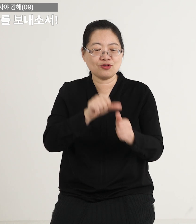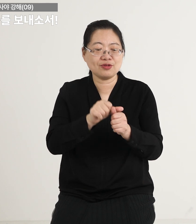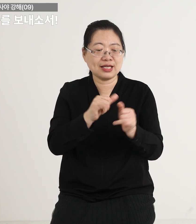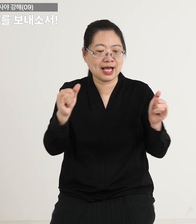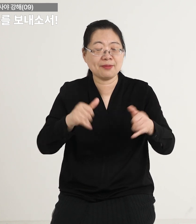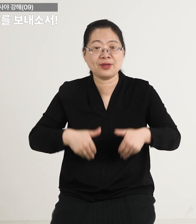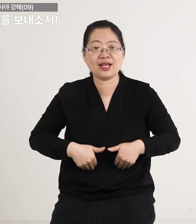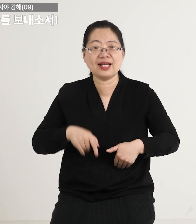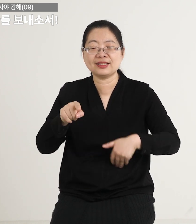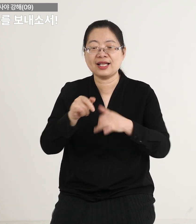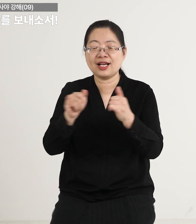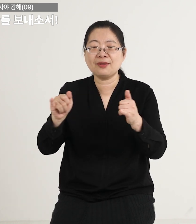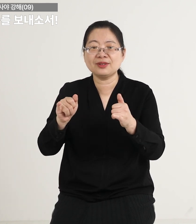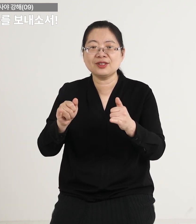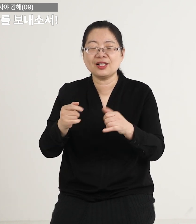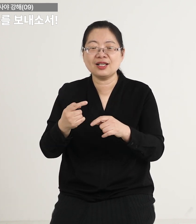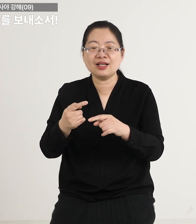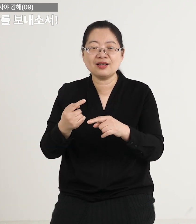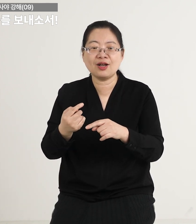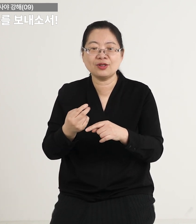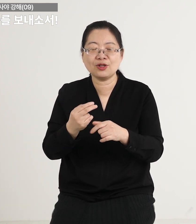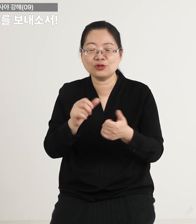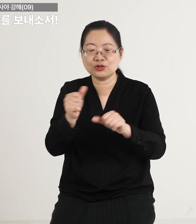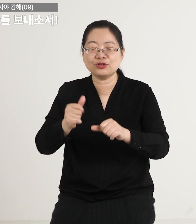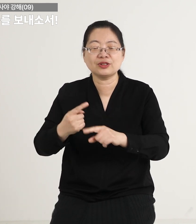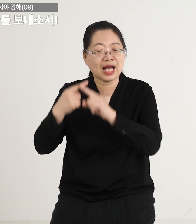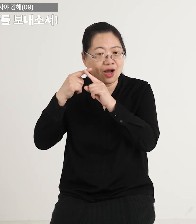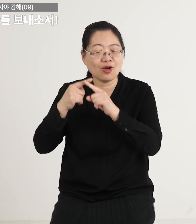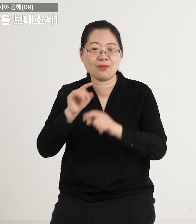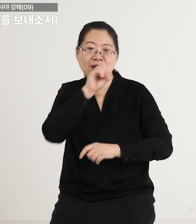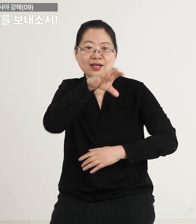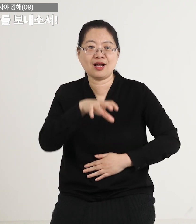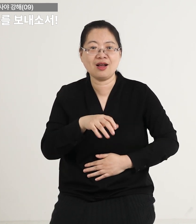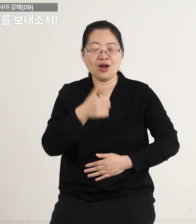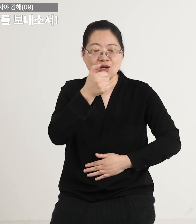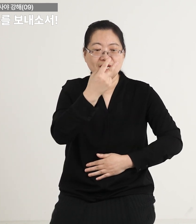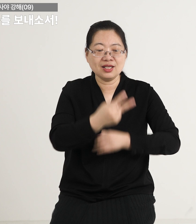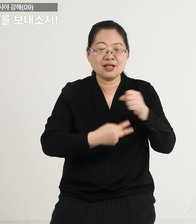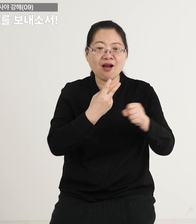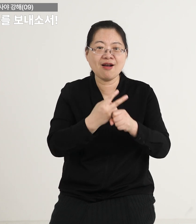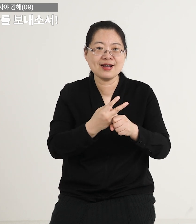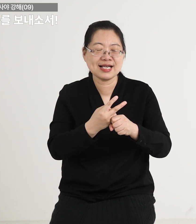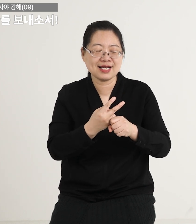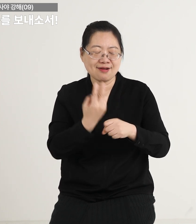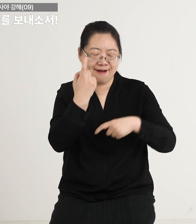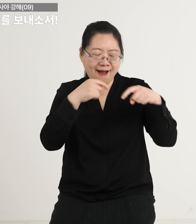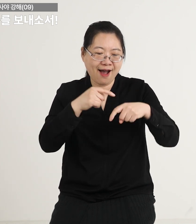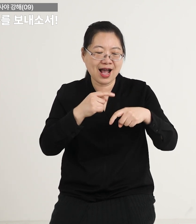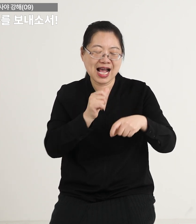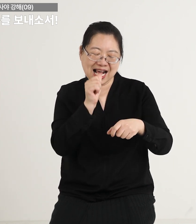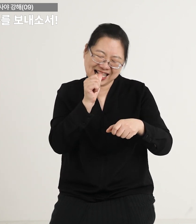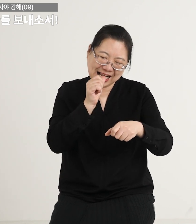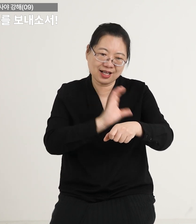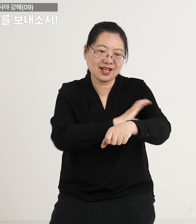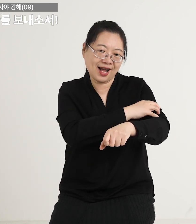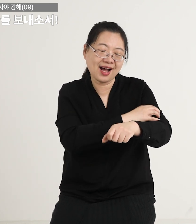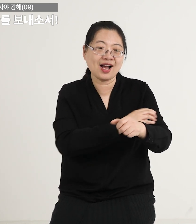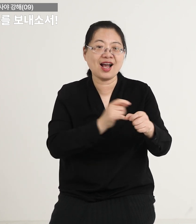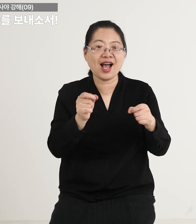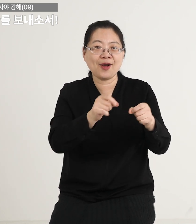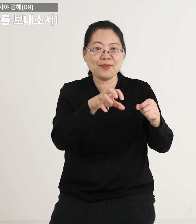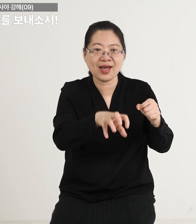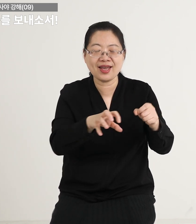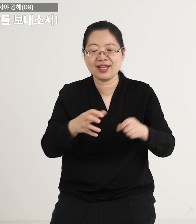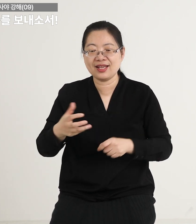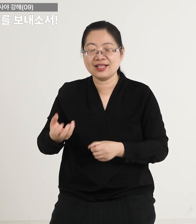52년을 통치하는 절대 권력자 앞에 제사장 80명 데리고 들어가서